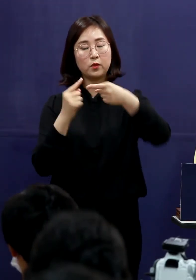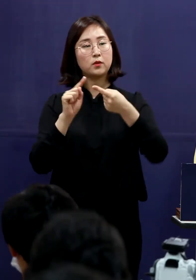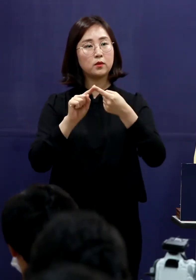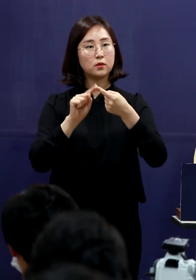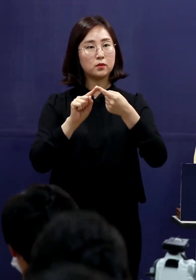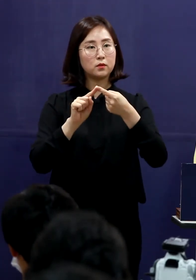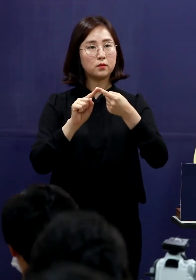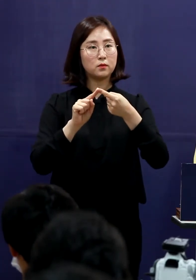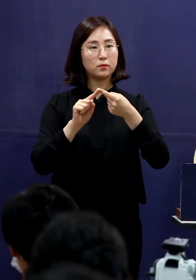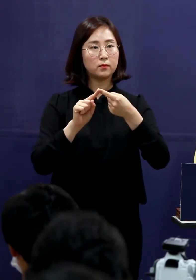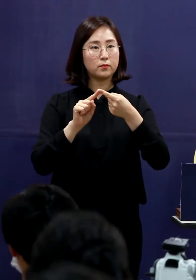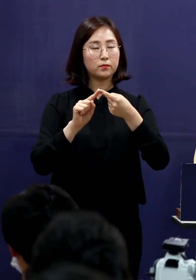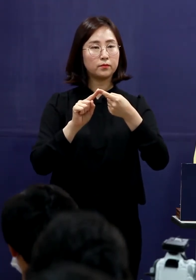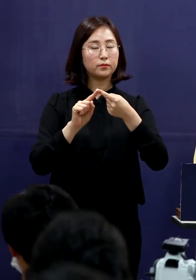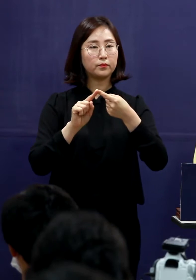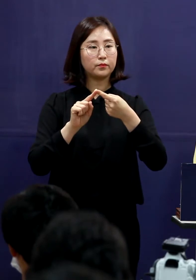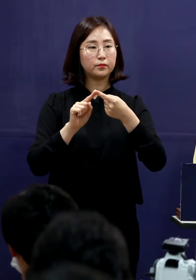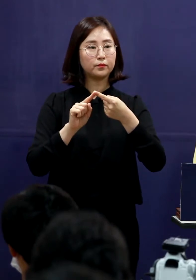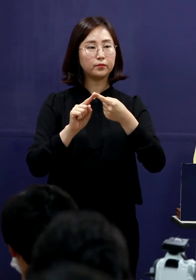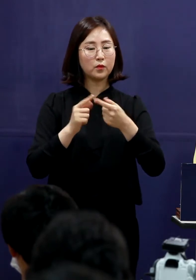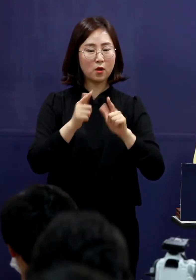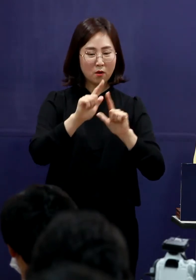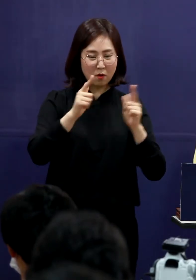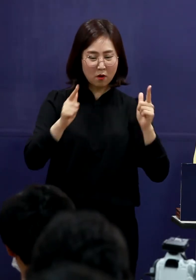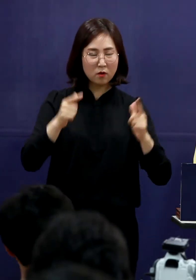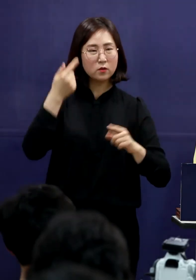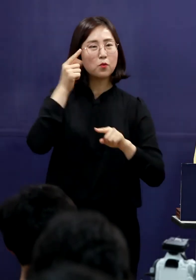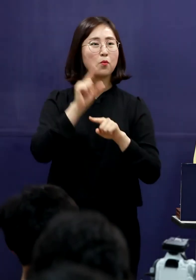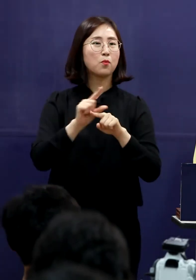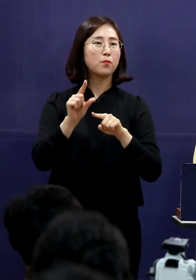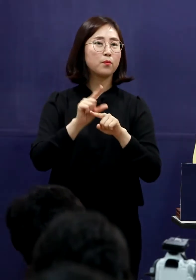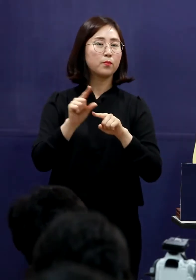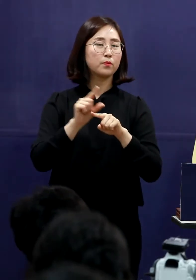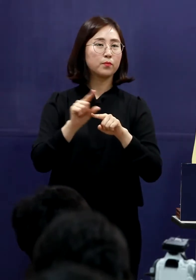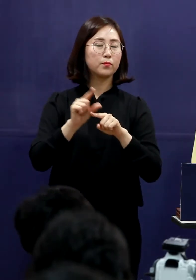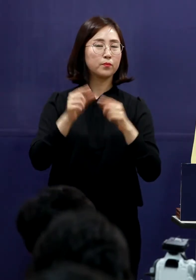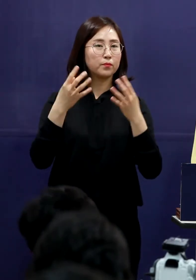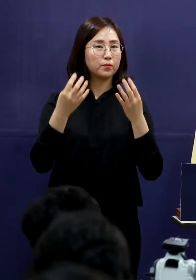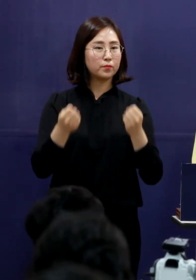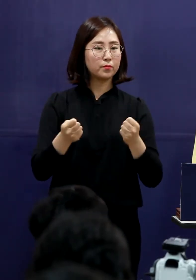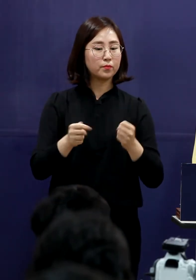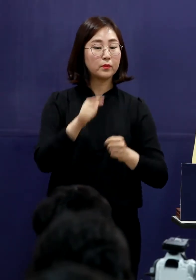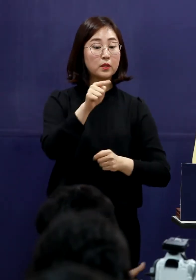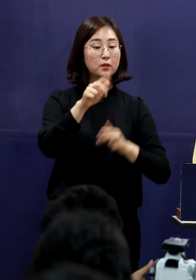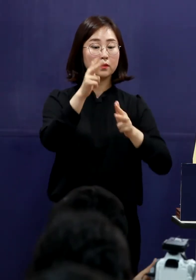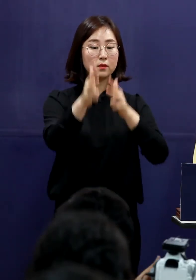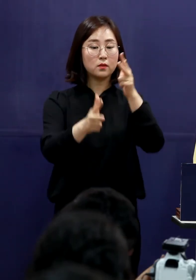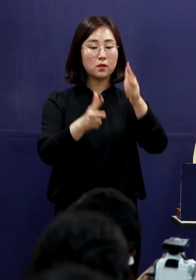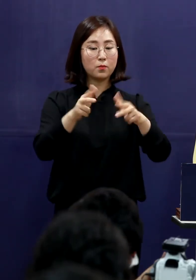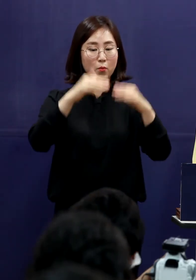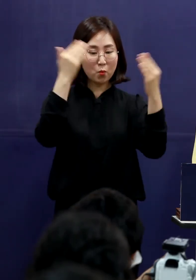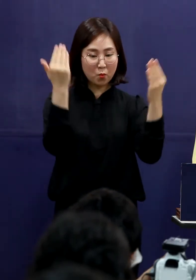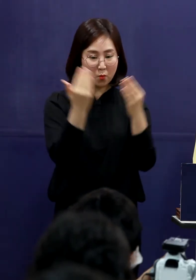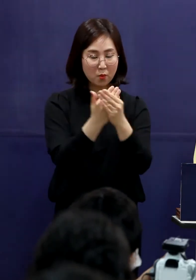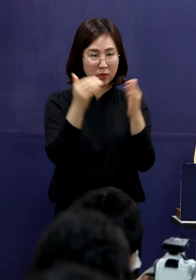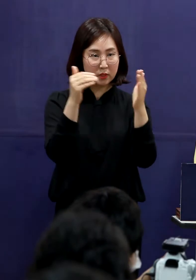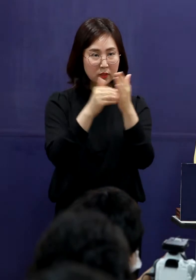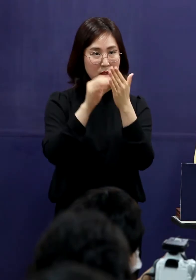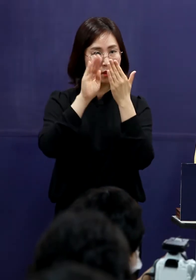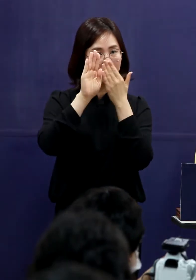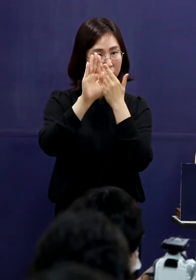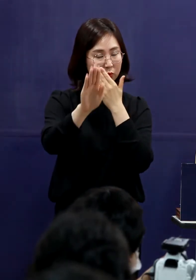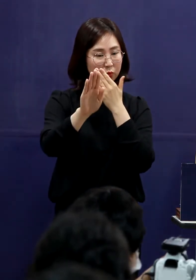관련해서는 좀 여러 가지 고민들이 있는데 일단 이 사업이 완료돼서 공간이